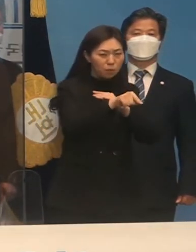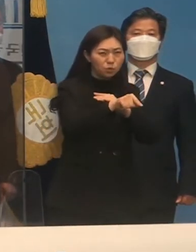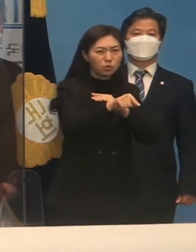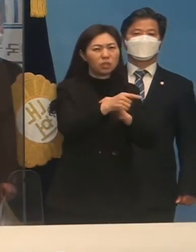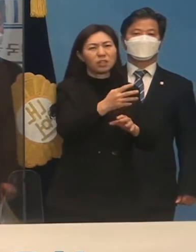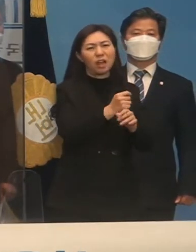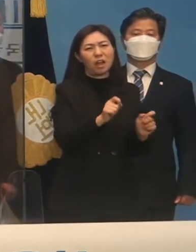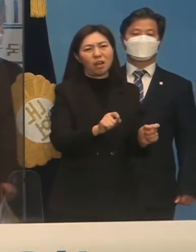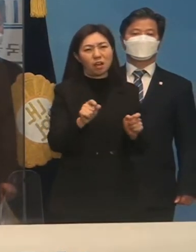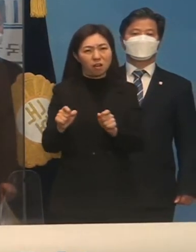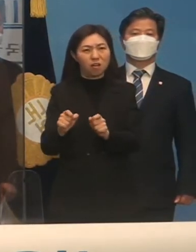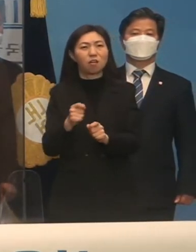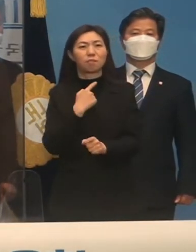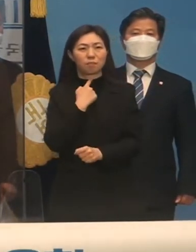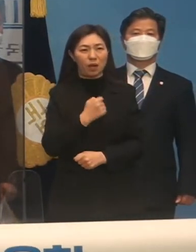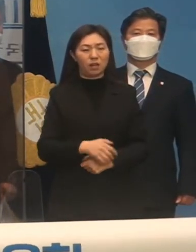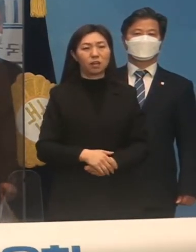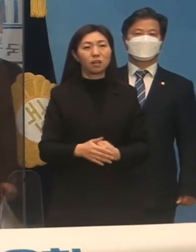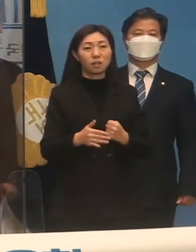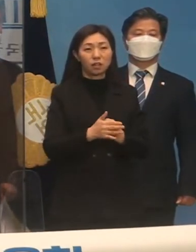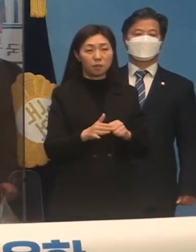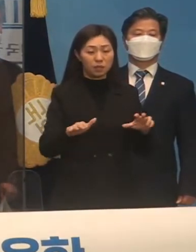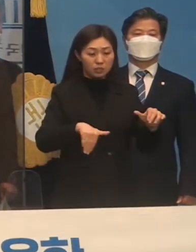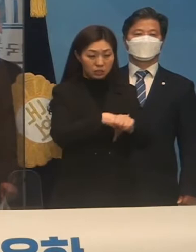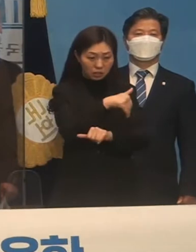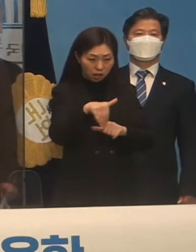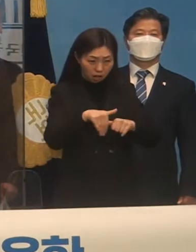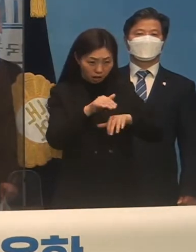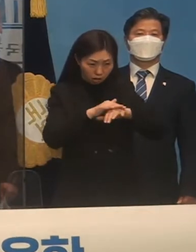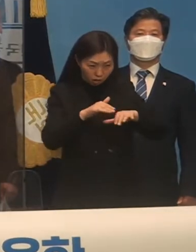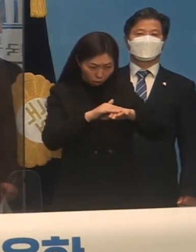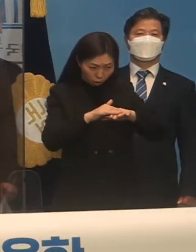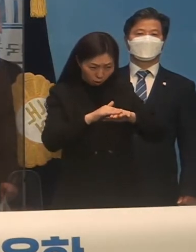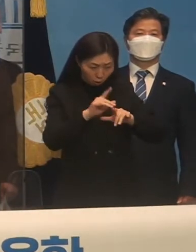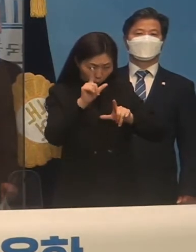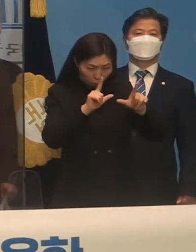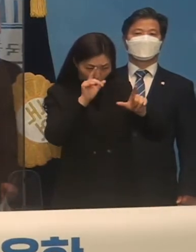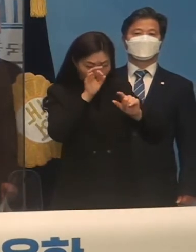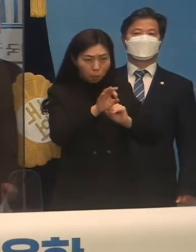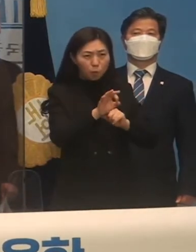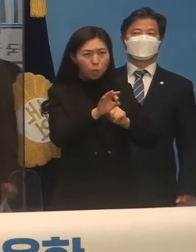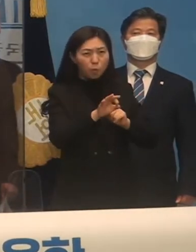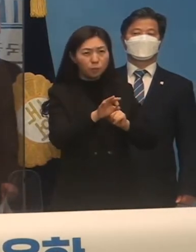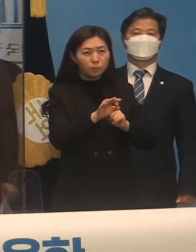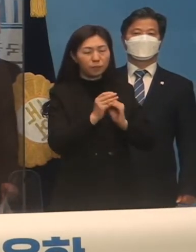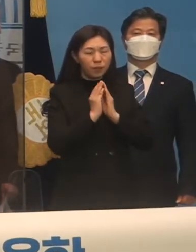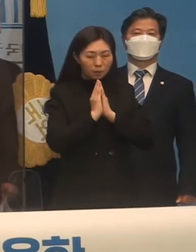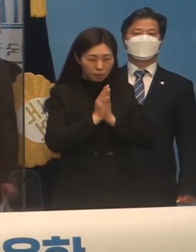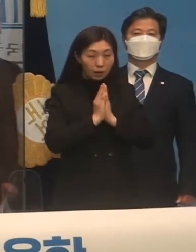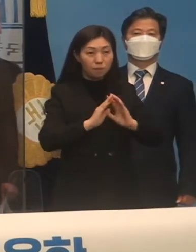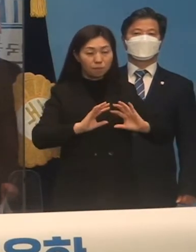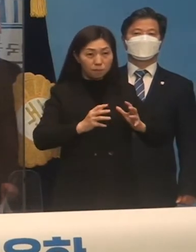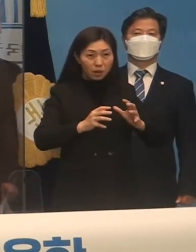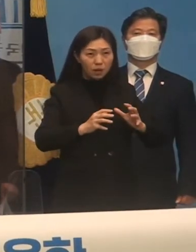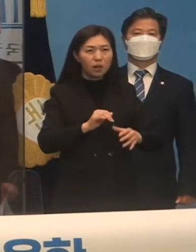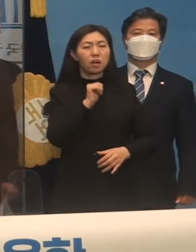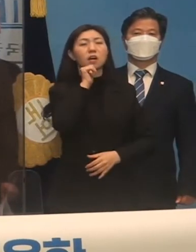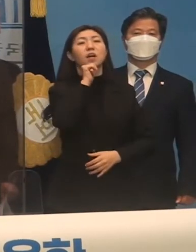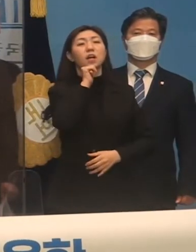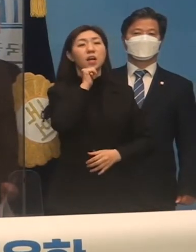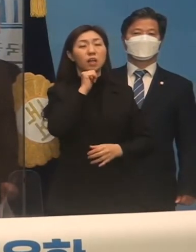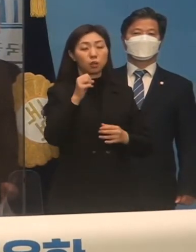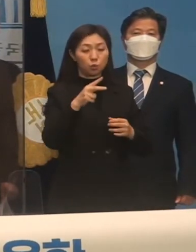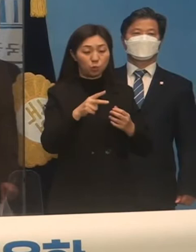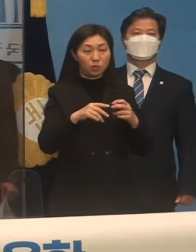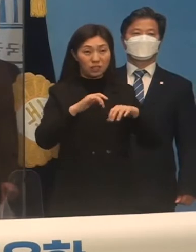그래서 조금 더 상황이 수습이 되면 저희들이 미얀마 난민촌 방문을 비롯해서 미얀마 민주주의